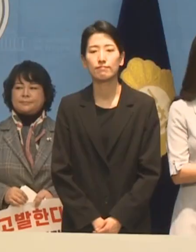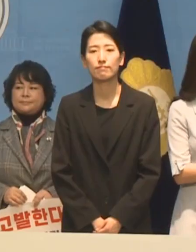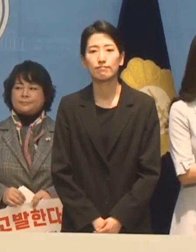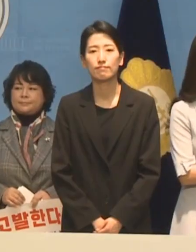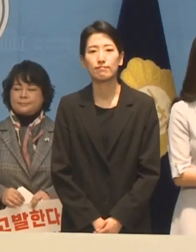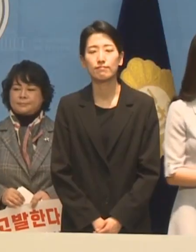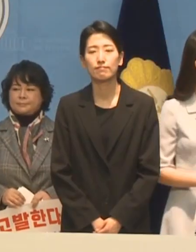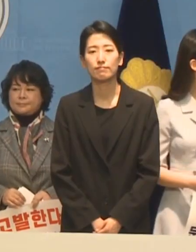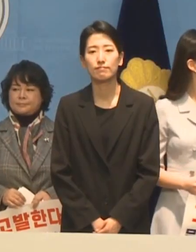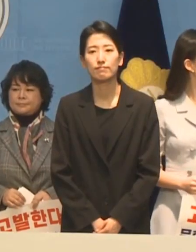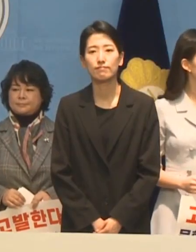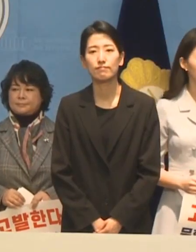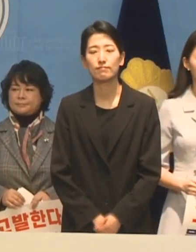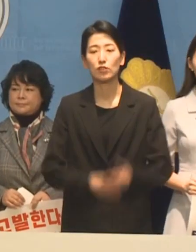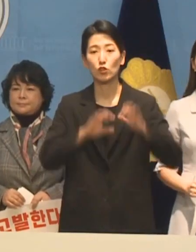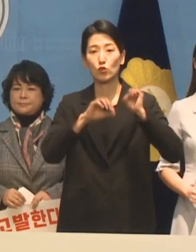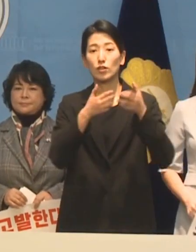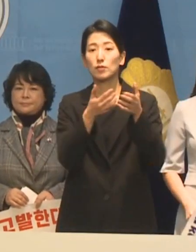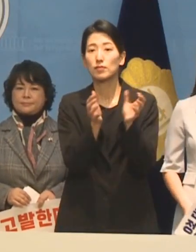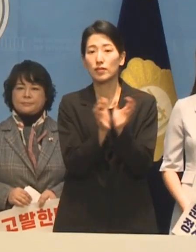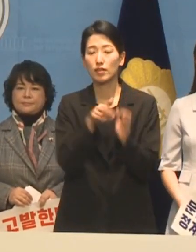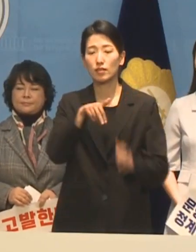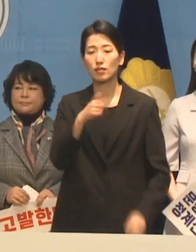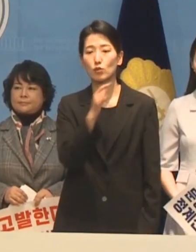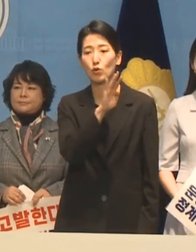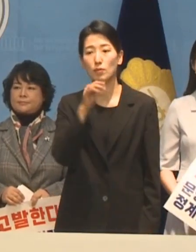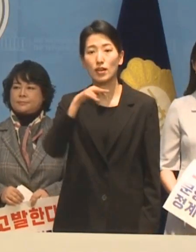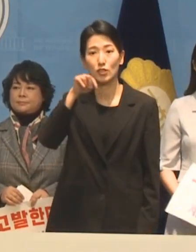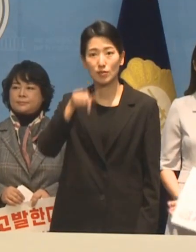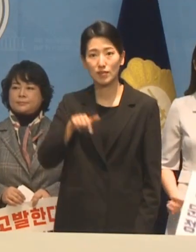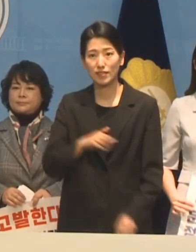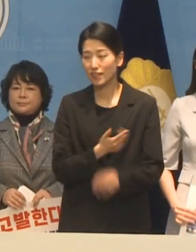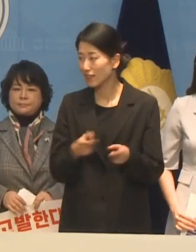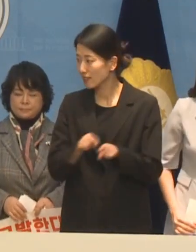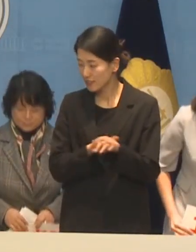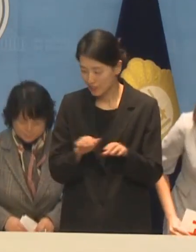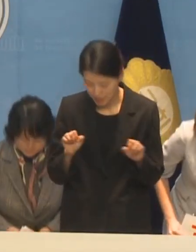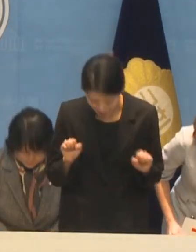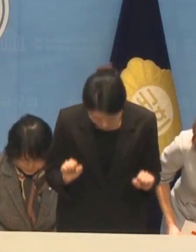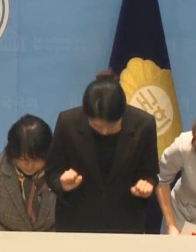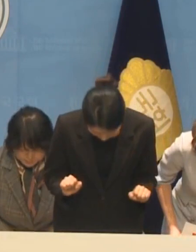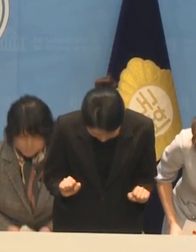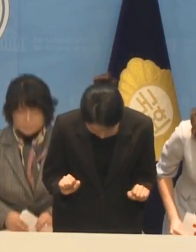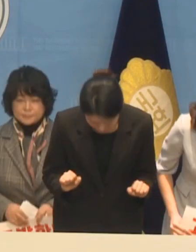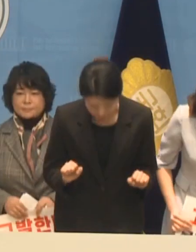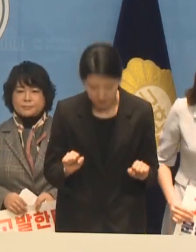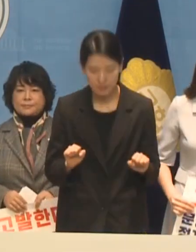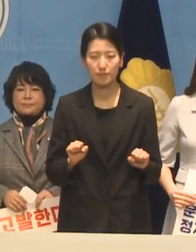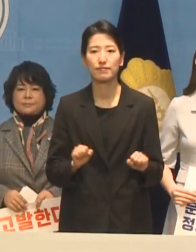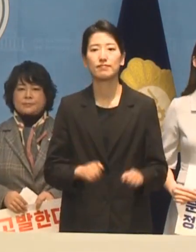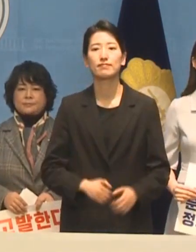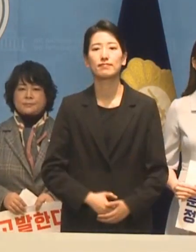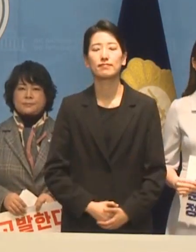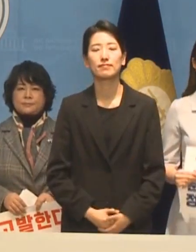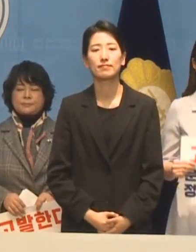네, 국민의힘 조배수 의원입니다. 여러분 다 같이 인사하시겠어요? 인사하시고.